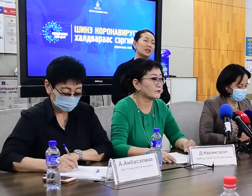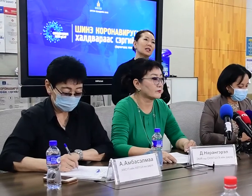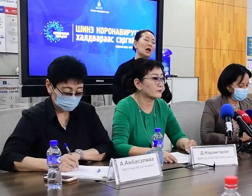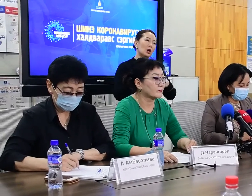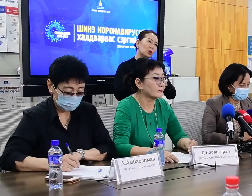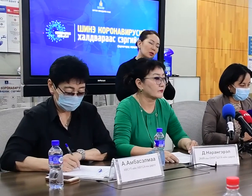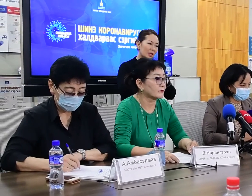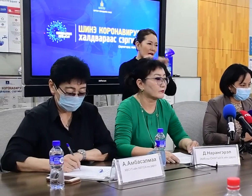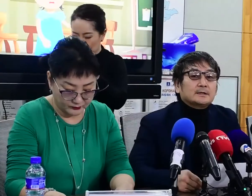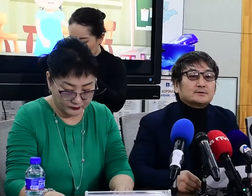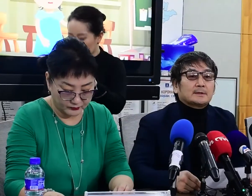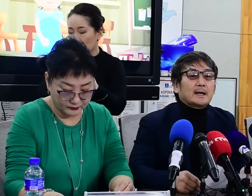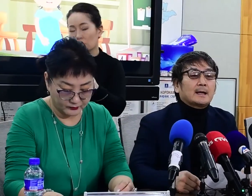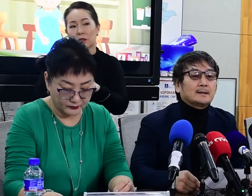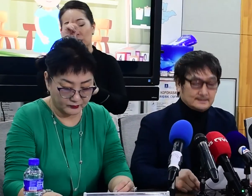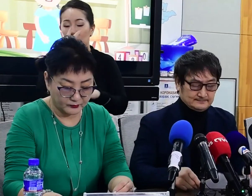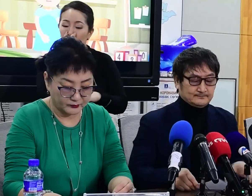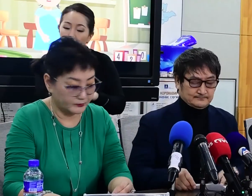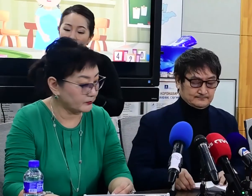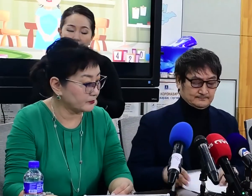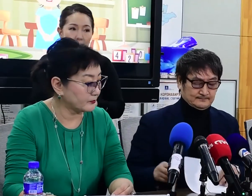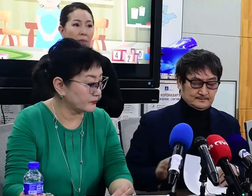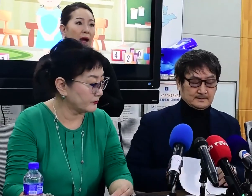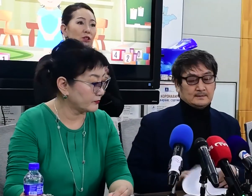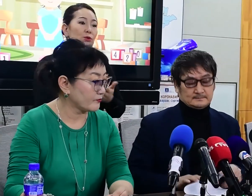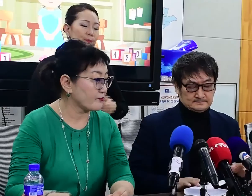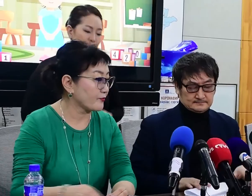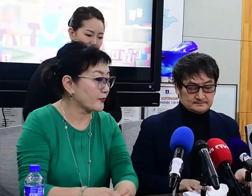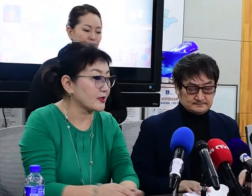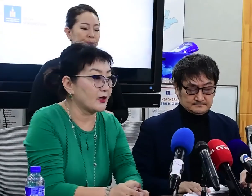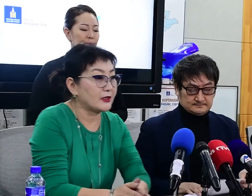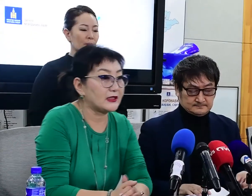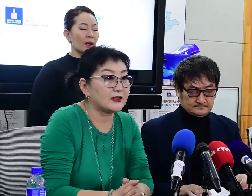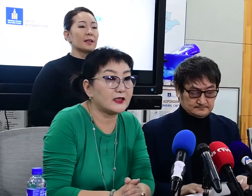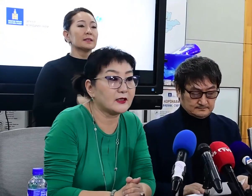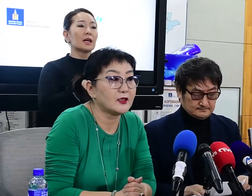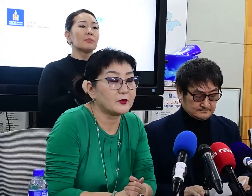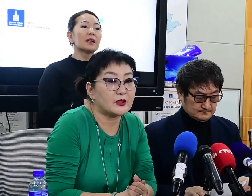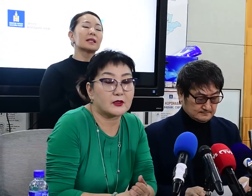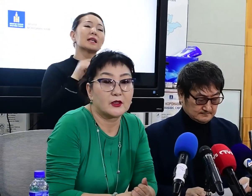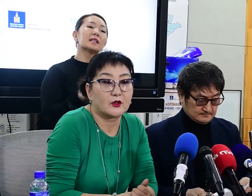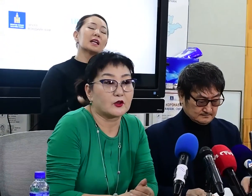хэрэгс хандвийн одоо хийж байна. Яа байна. Тэгэхээр бид нар одоо